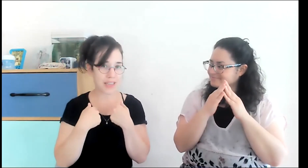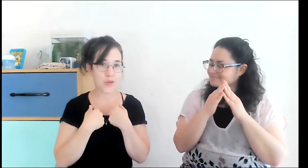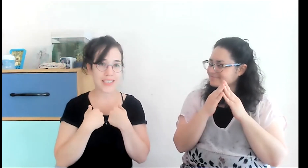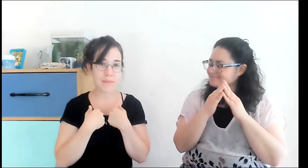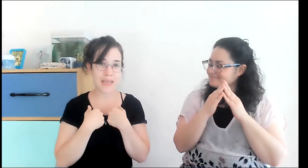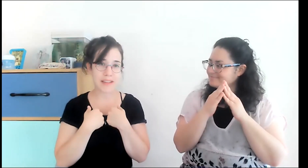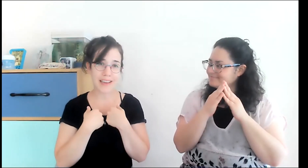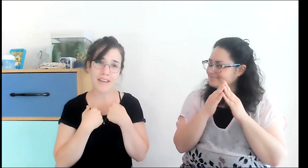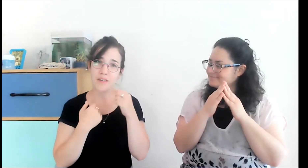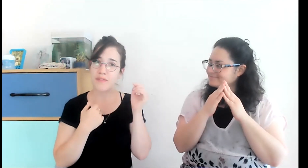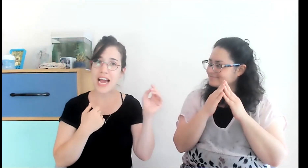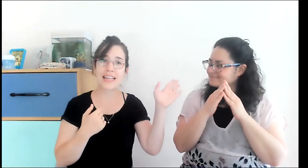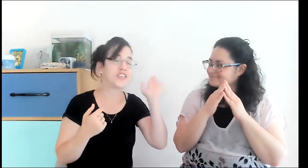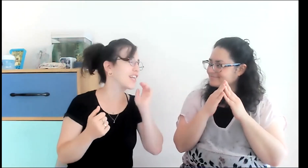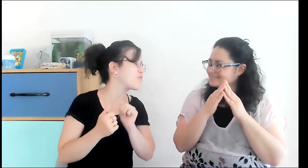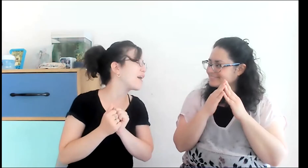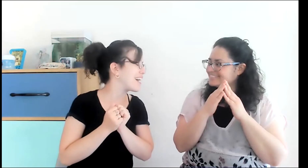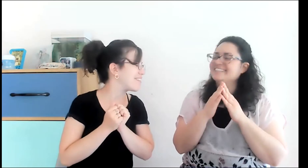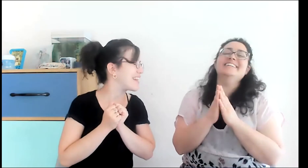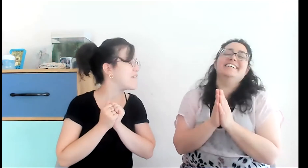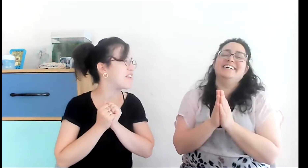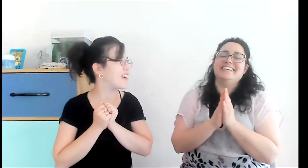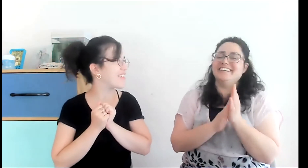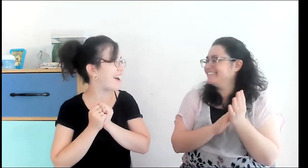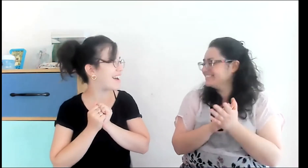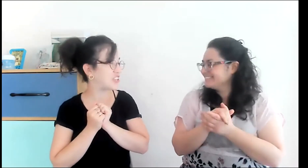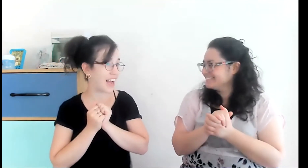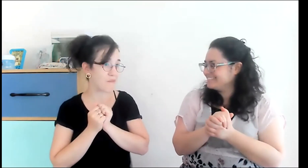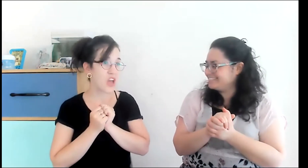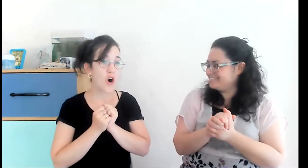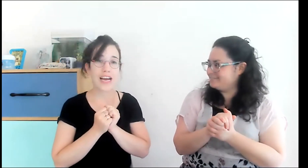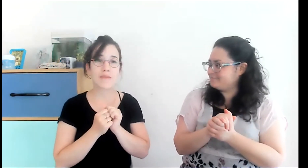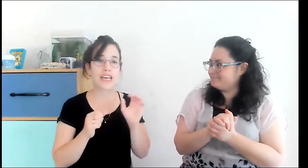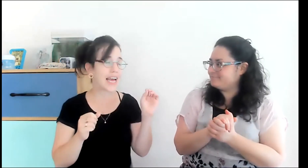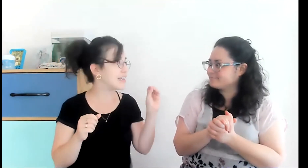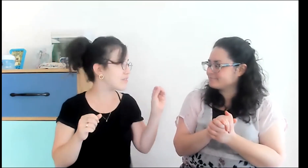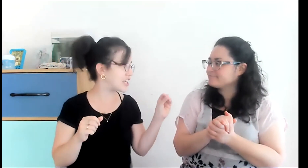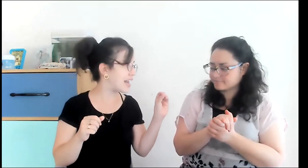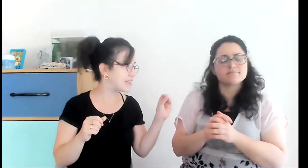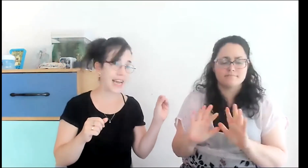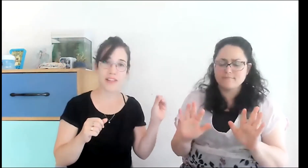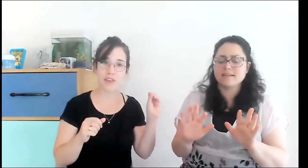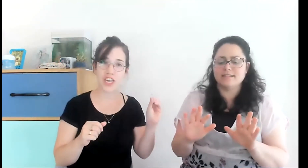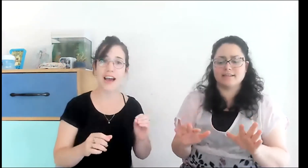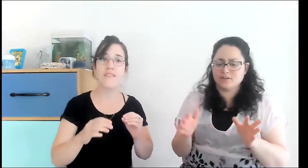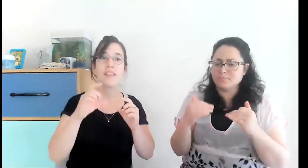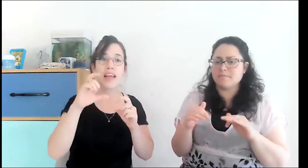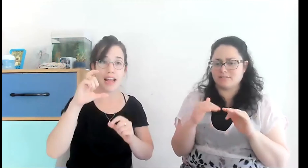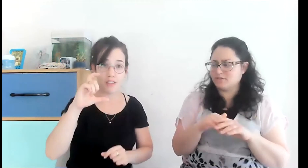תעשו את הסימנים איתי, ויאללה תשאיר לנו ברקע, תתנים לנו את השירה. אוקיי, אז בואו נעשה רגע לפני שיאללה מצטרפת עם השירה. כן, צריך עוד פעם לחזור על זה.